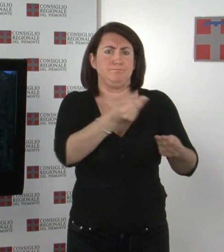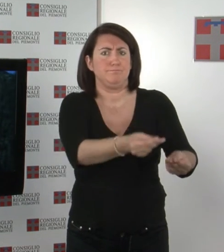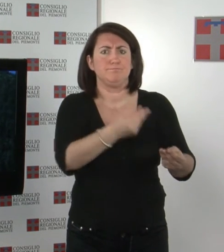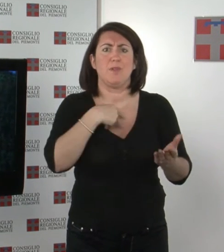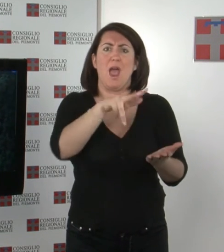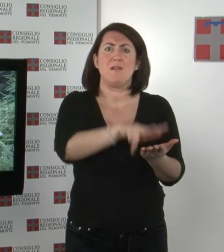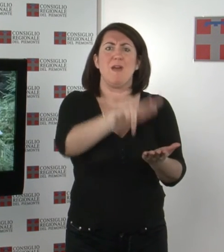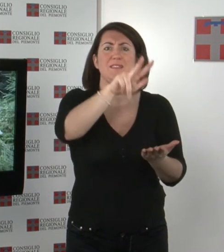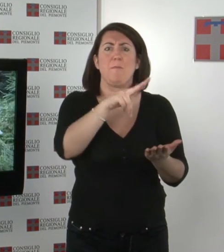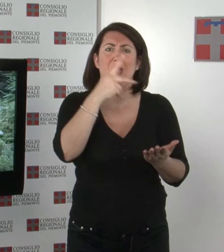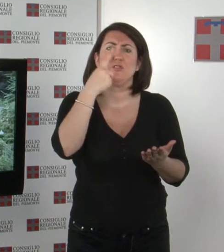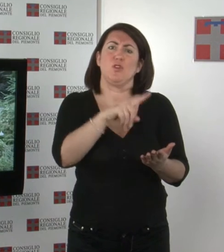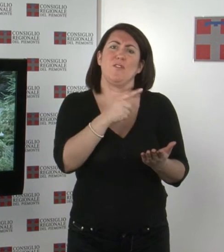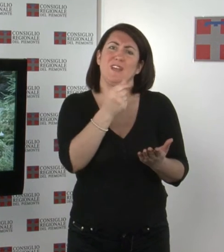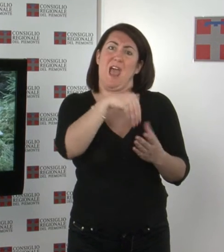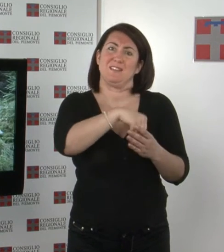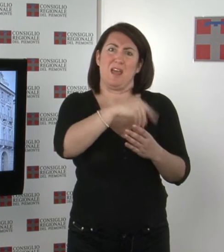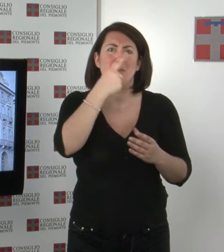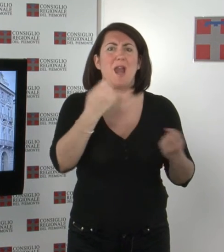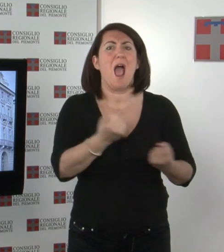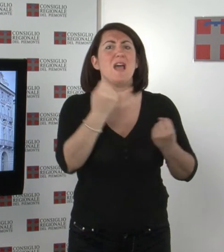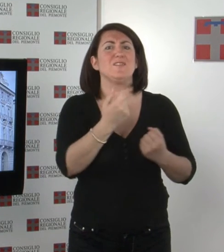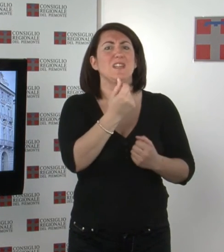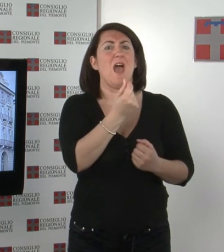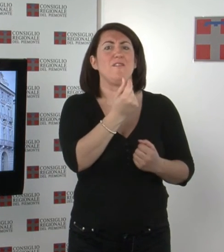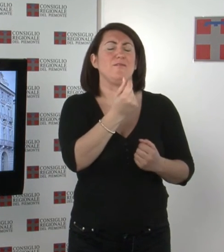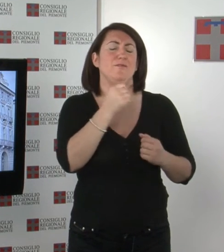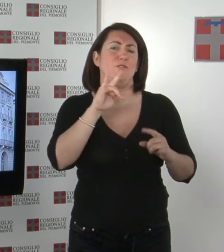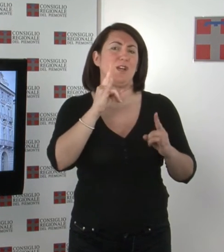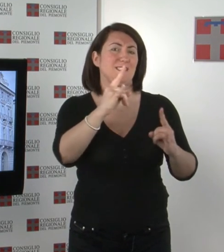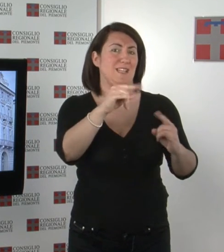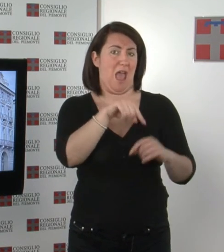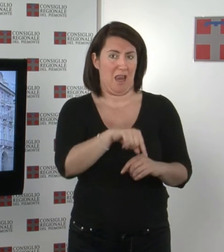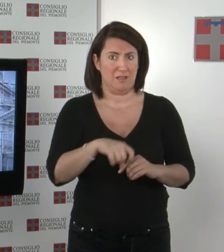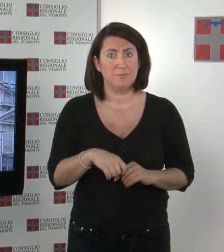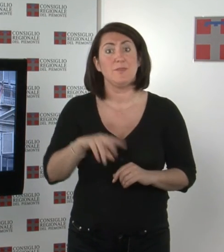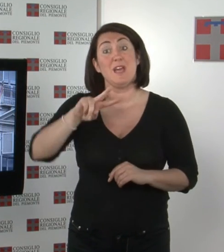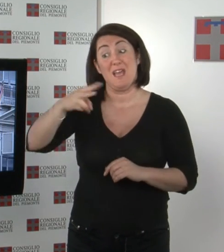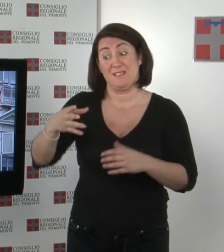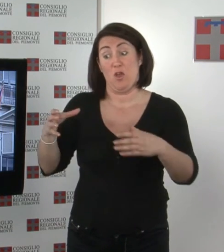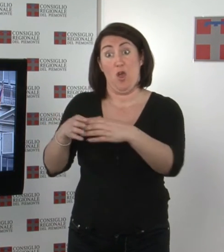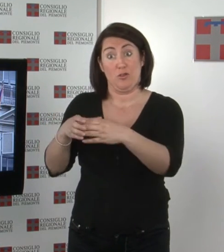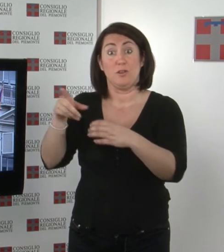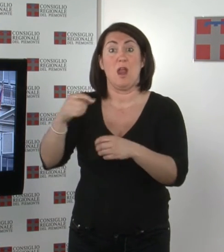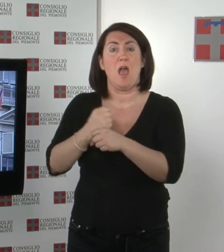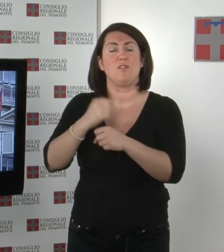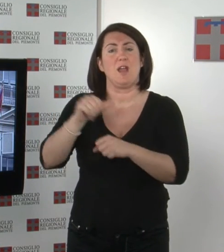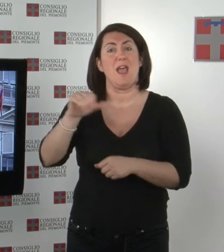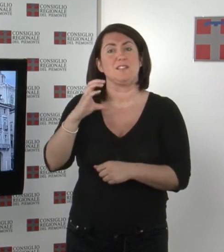risorse per le attività forestali. Alla seconda delegazione di lavoratori della SCR è stato ribadito il parere